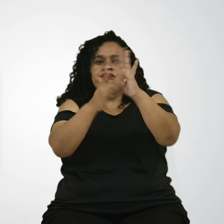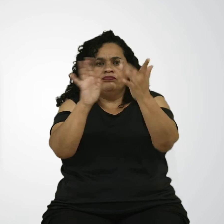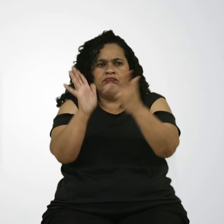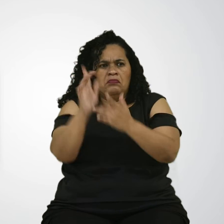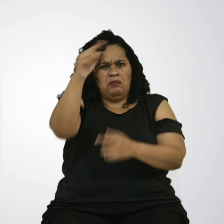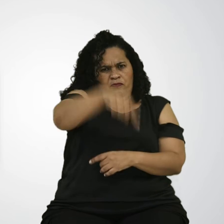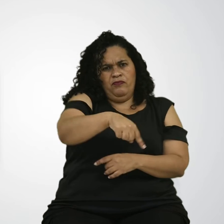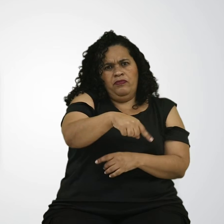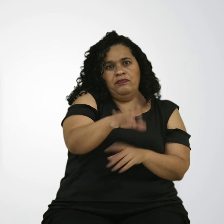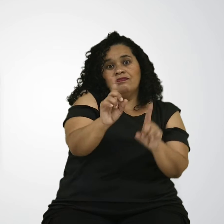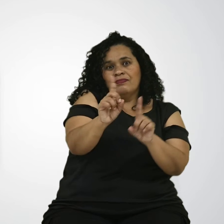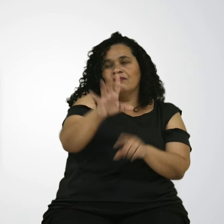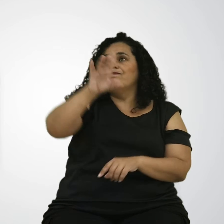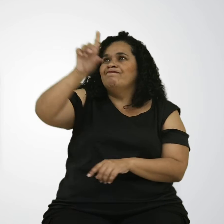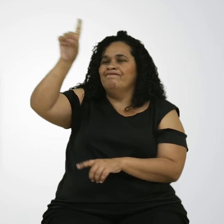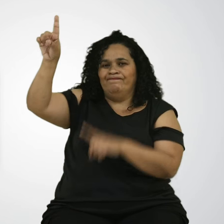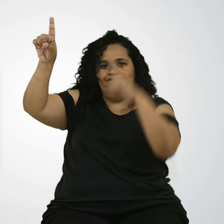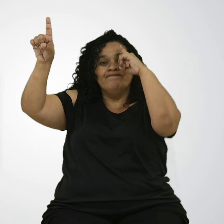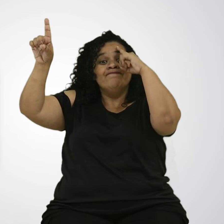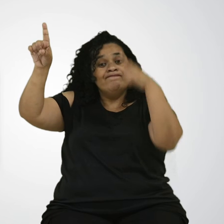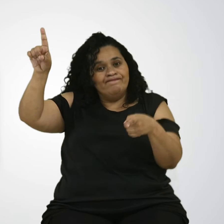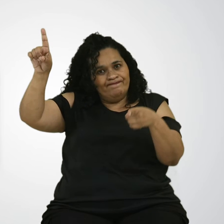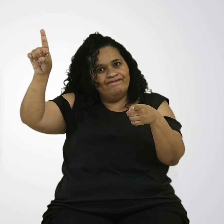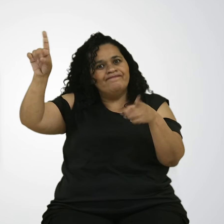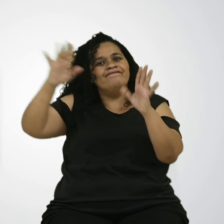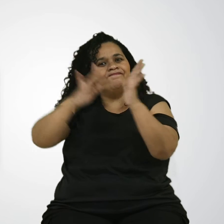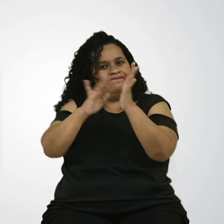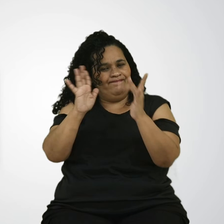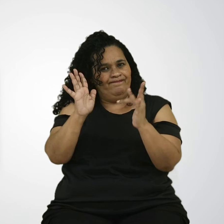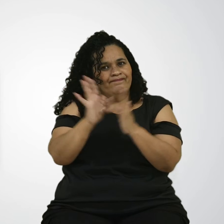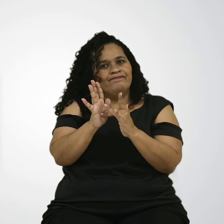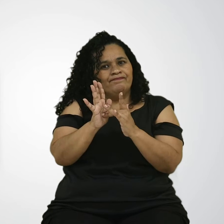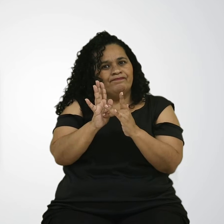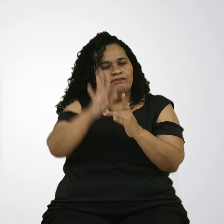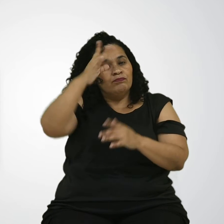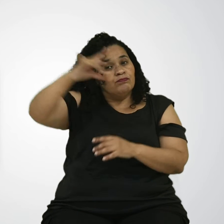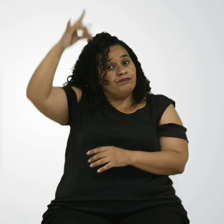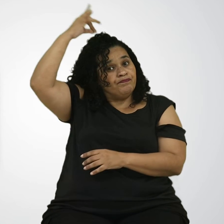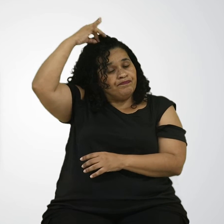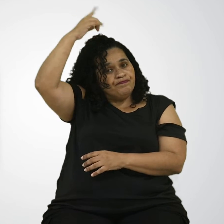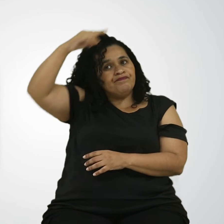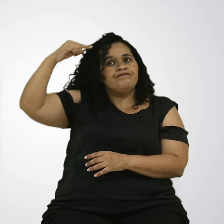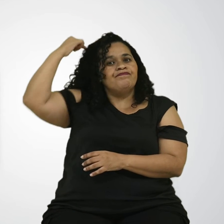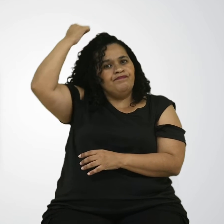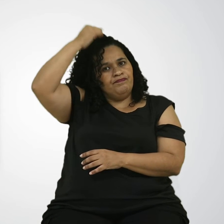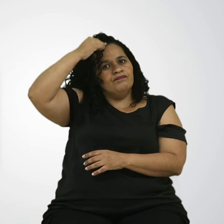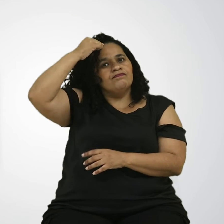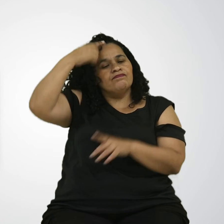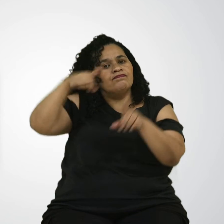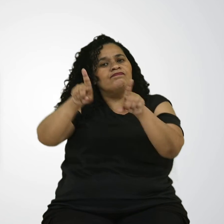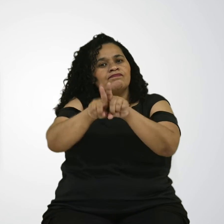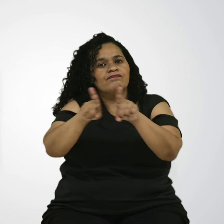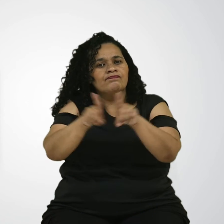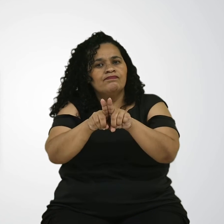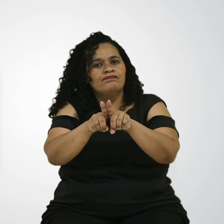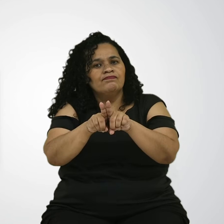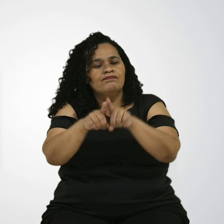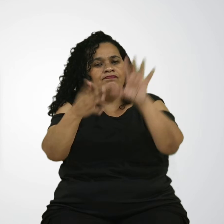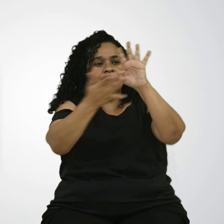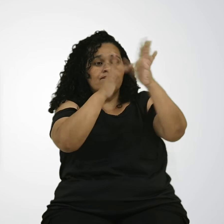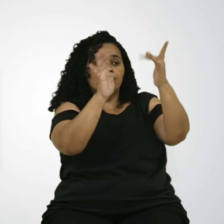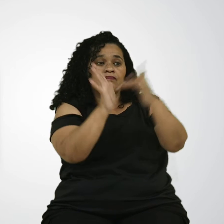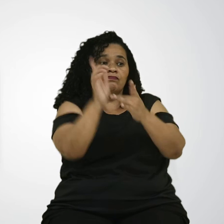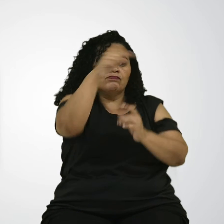o pai que envia o filho. Não é o espírito que vem quando ele quer. O filho tem que ir para o filho enviar o